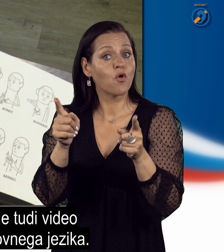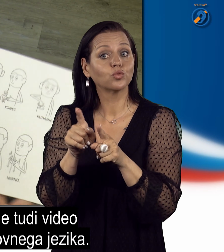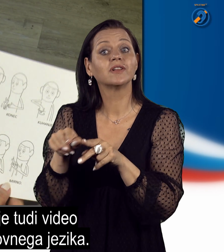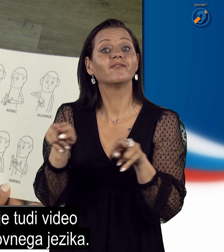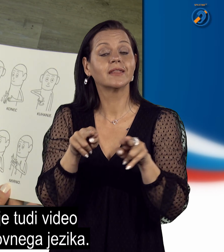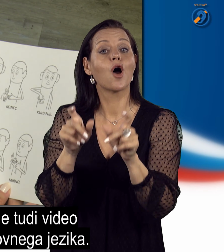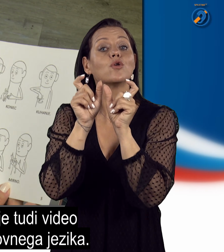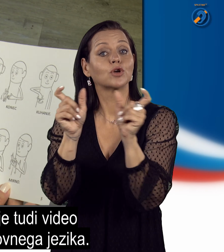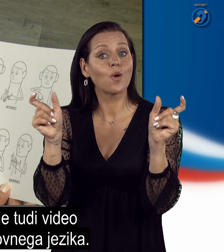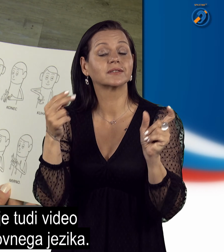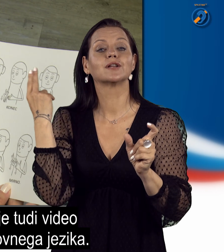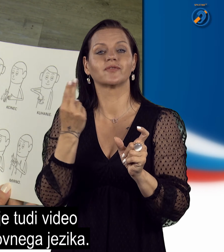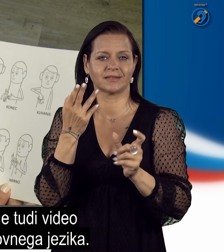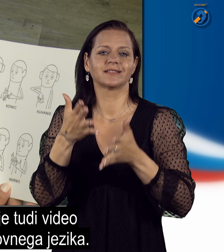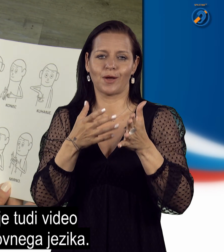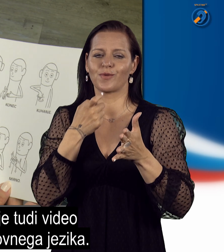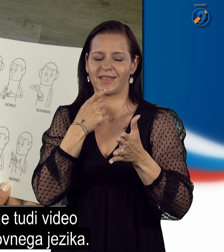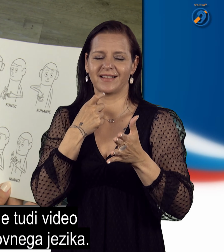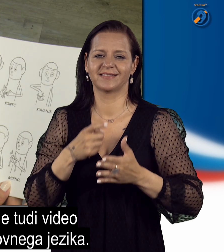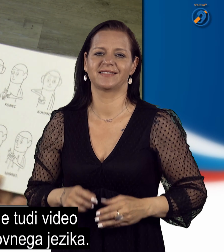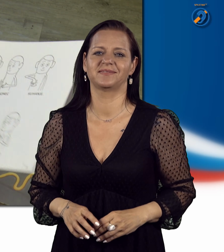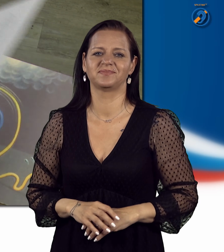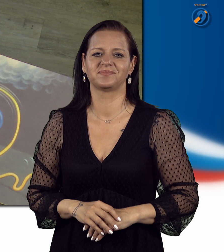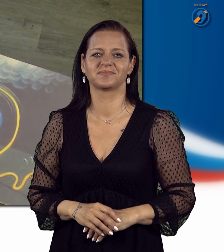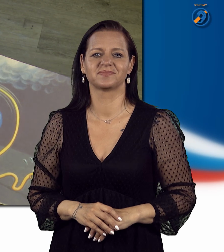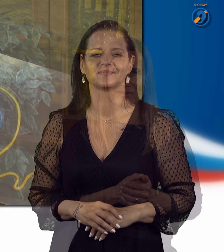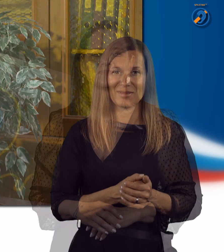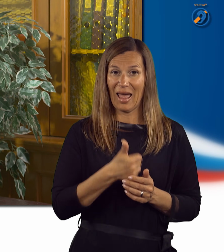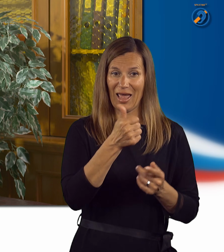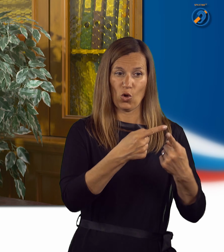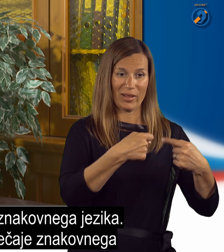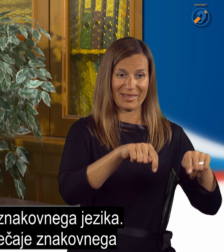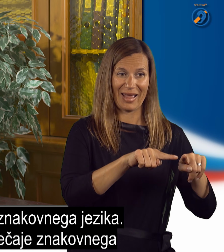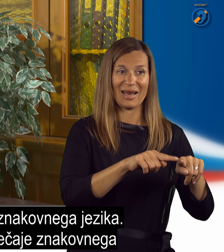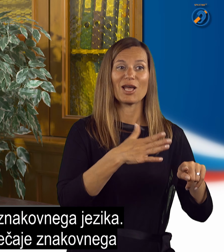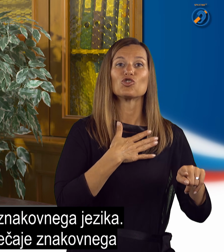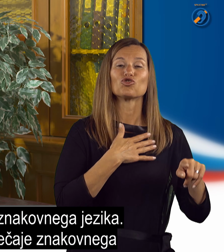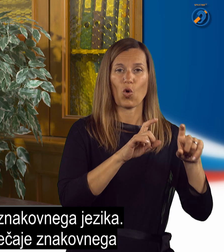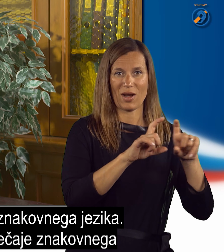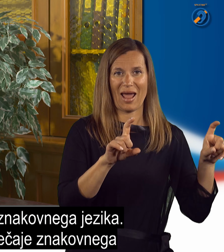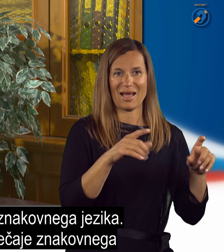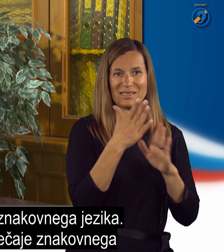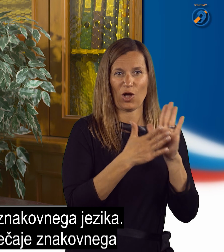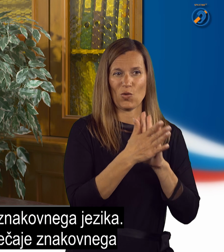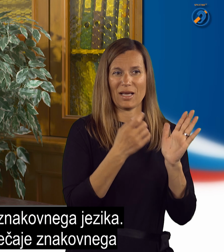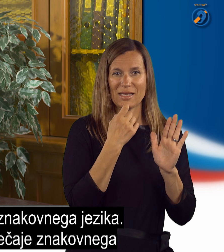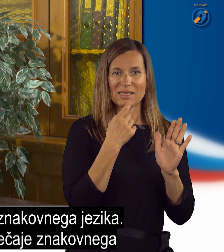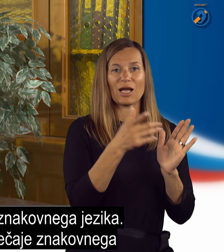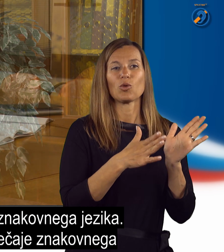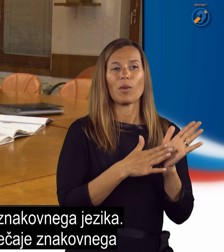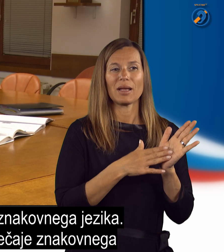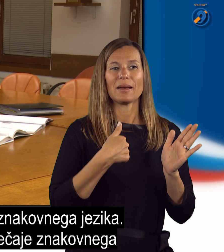Na voljo jim je tudi videoslovnica znakovnega jezika. En oddelek je šola znakovnega jezika.